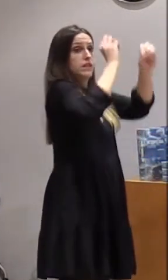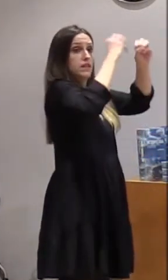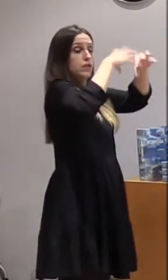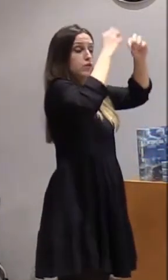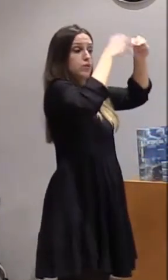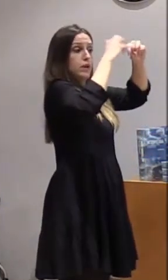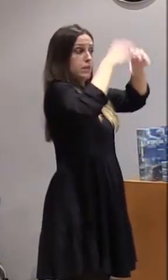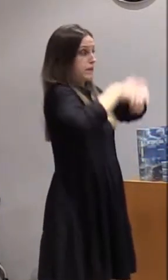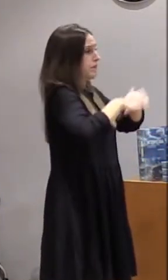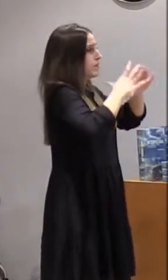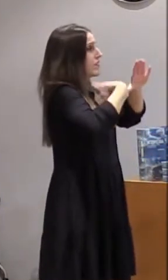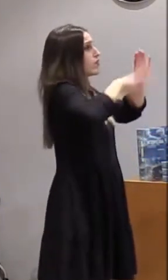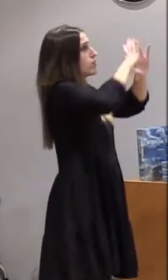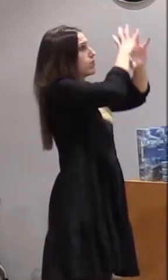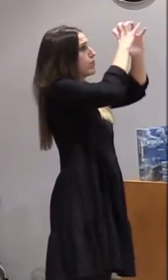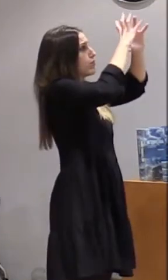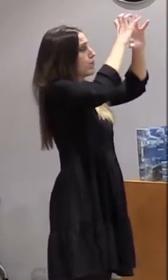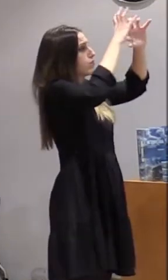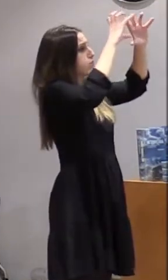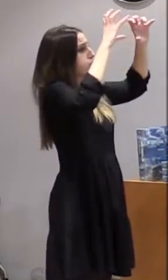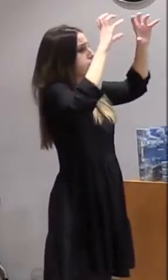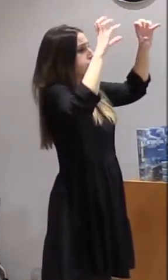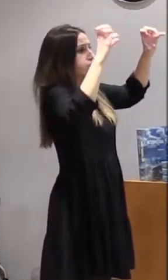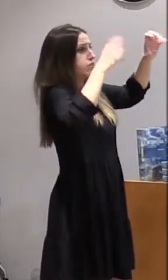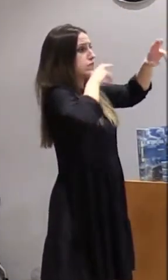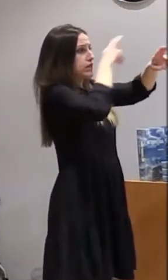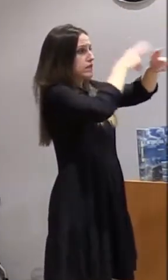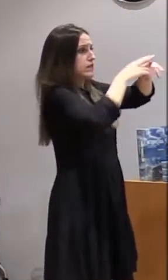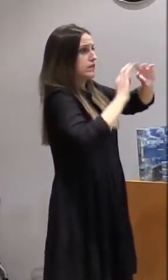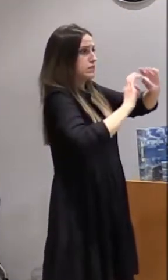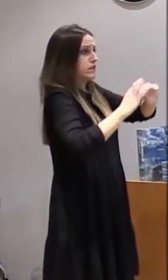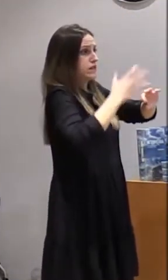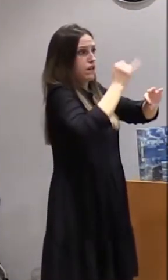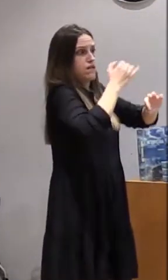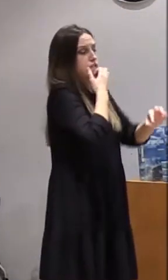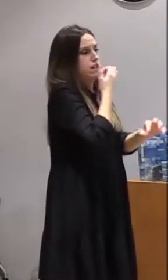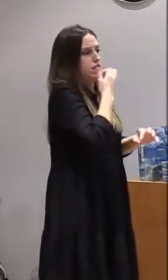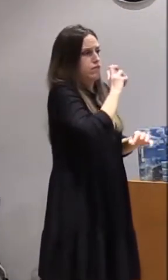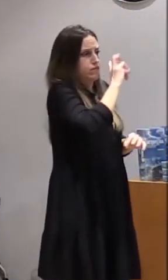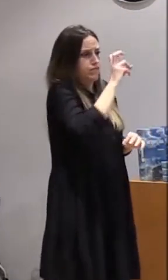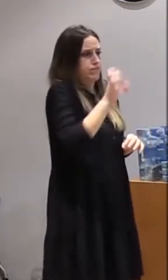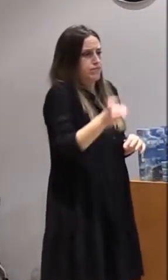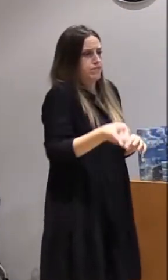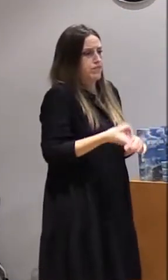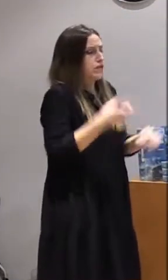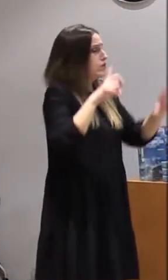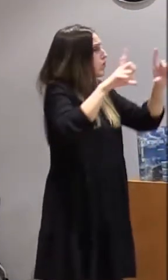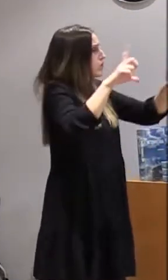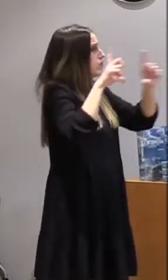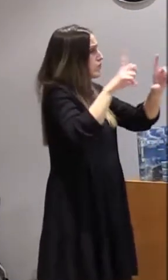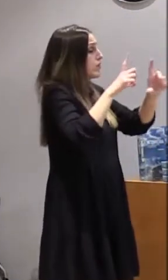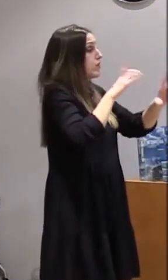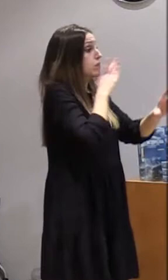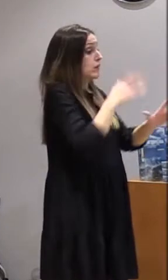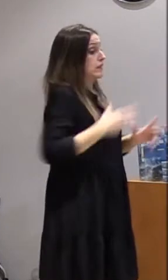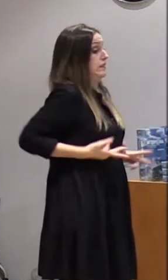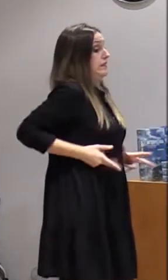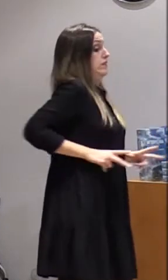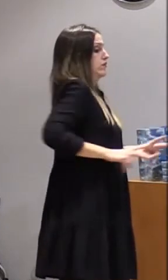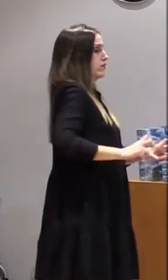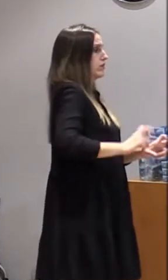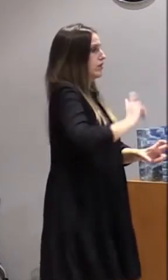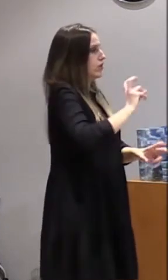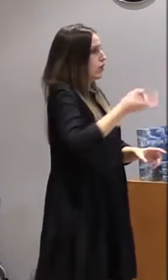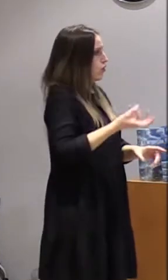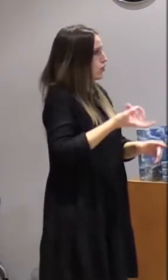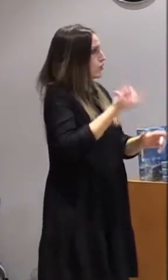el cielo, que mantienen plomizo, son nimbostratos. Y bueno, hay muchos ejemplos. Os he puesto un cuadro de Corot porque introduce además otro